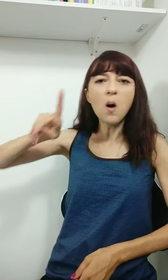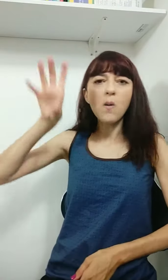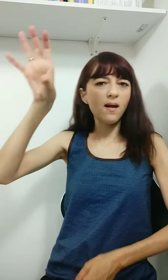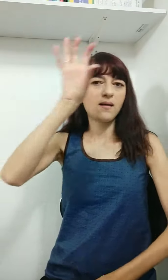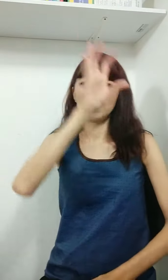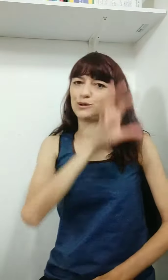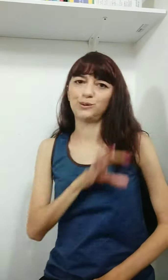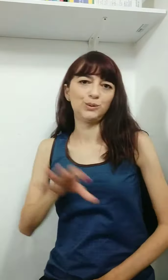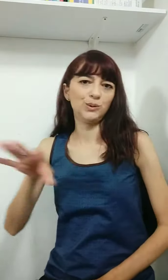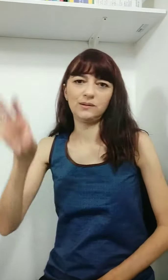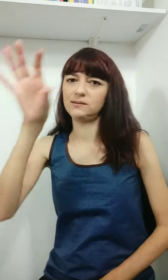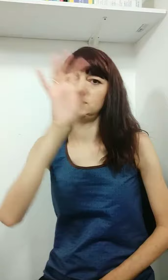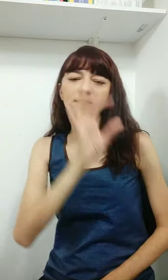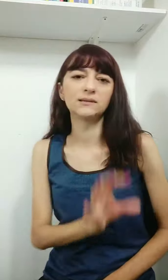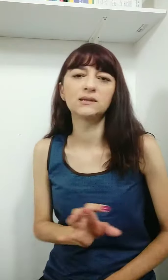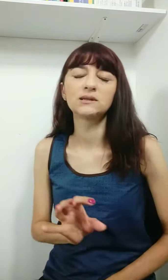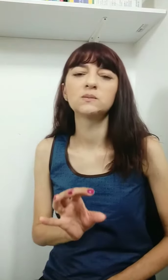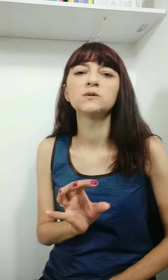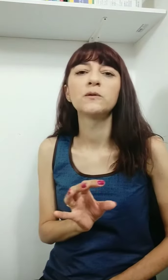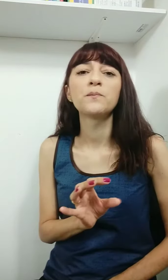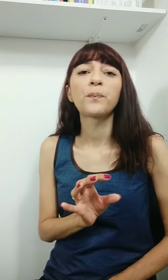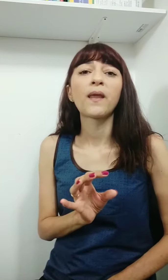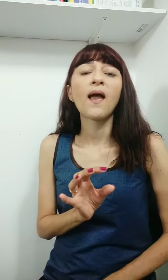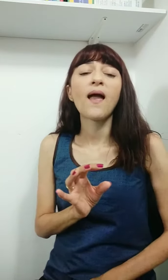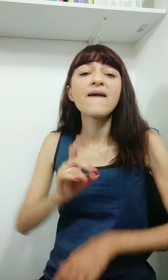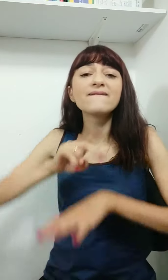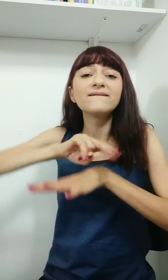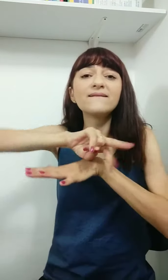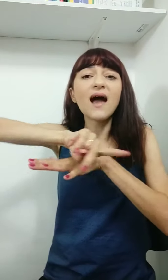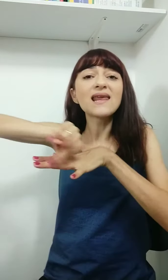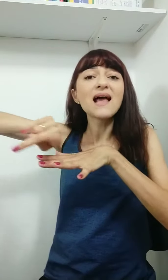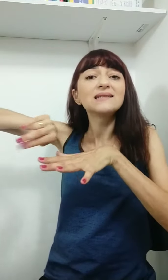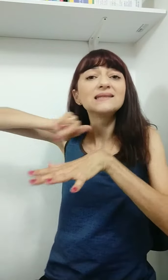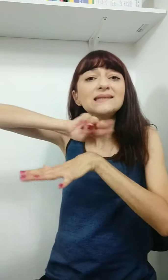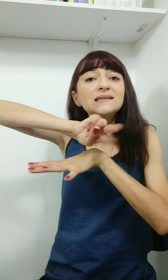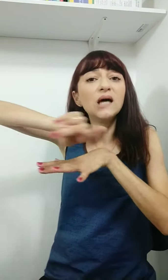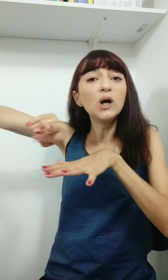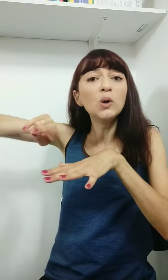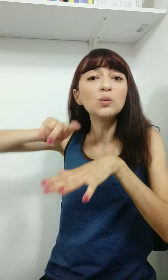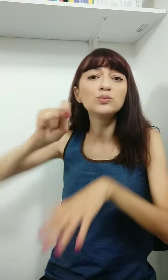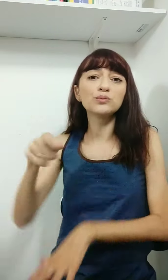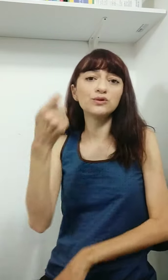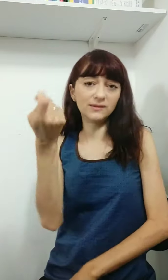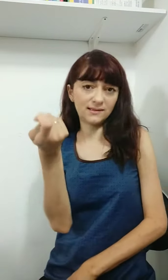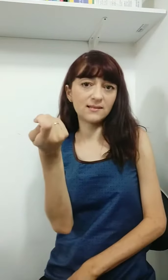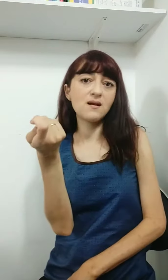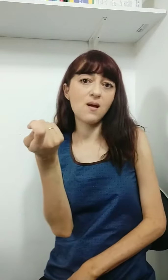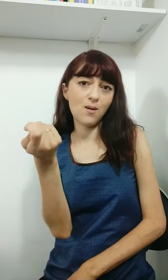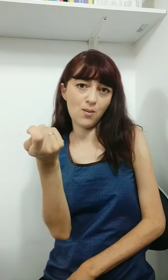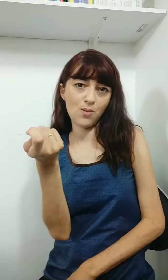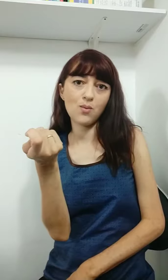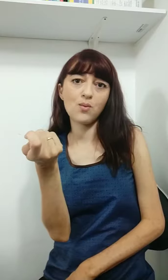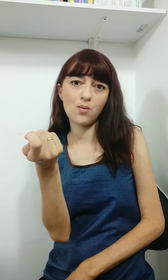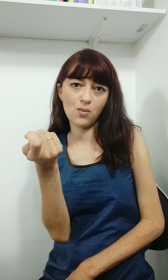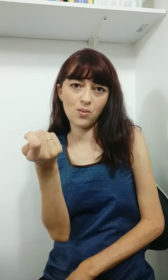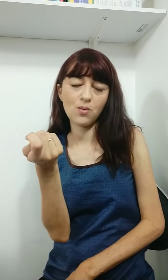Agora, por exemplo, tem algumas coisas também que a gente acha que é regionalismo, mas não é, tá? É uma pequena variação, mas é uma variação daquele